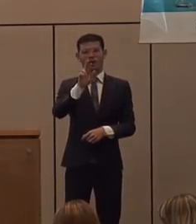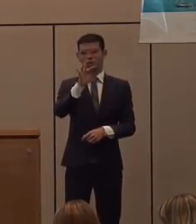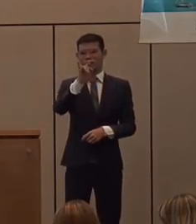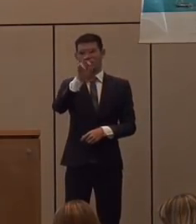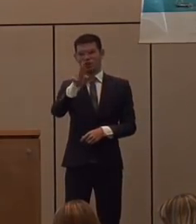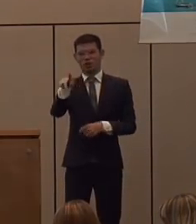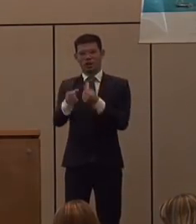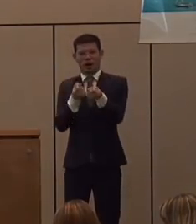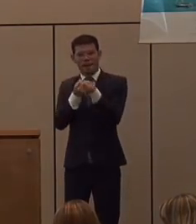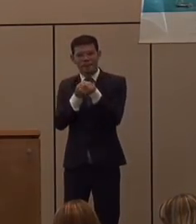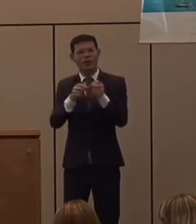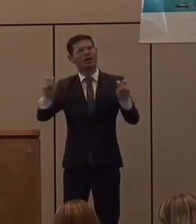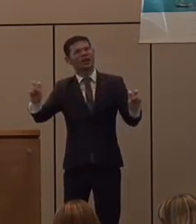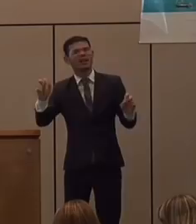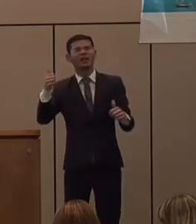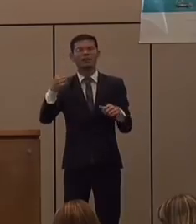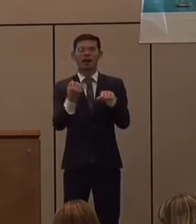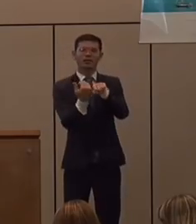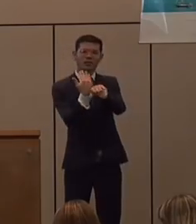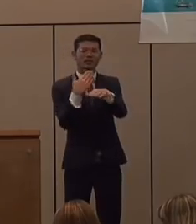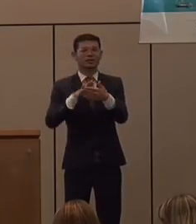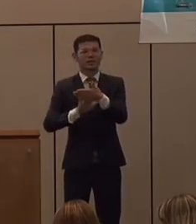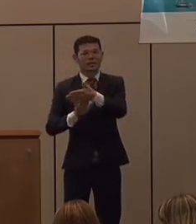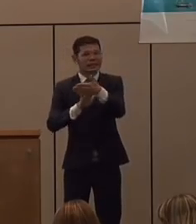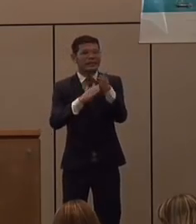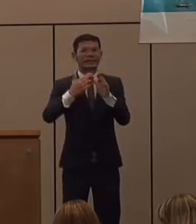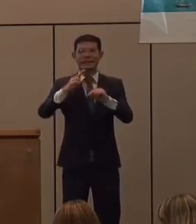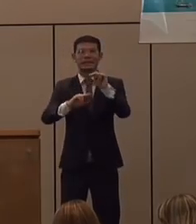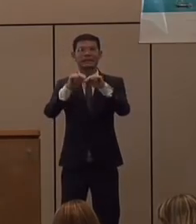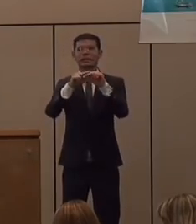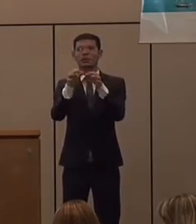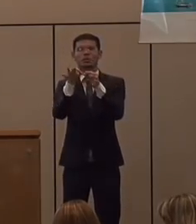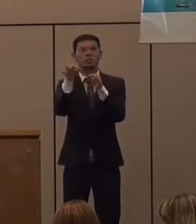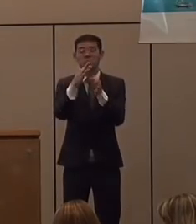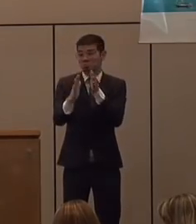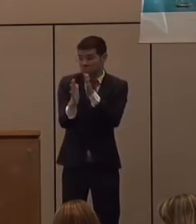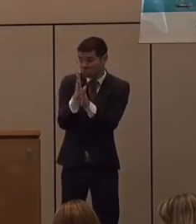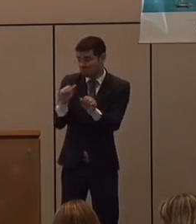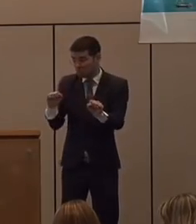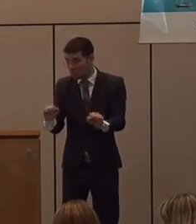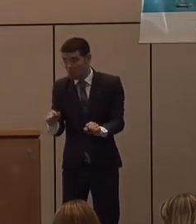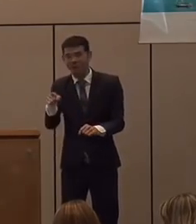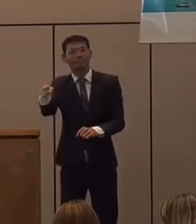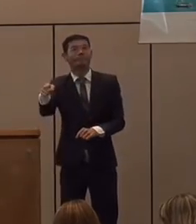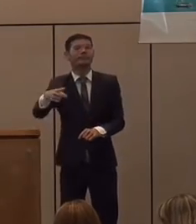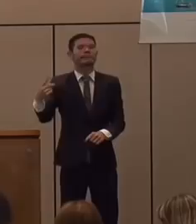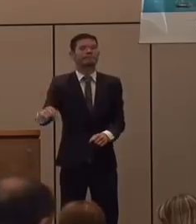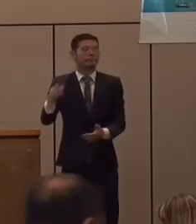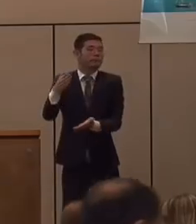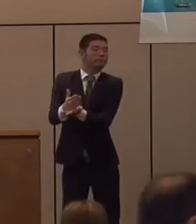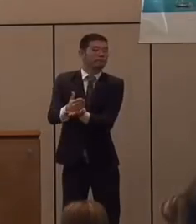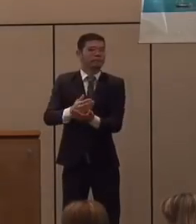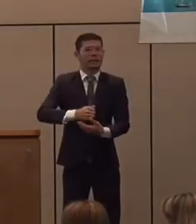sobre todo el tema infraestructura en los municipios entonces quisiera que nos cuente si están en gstaad o